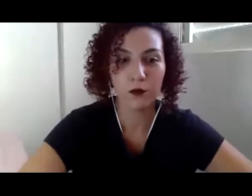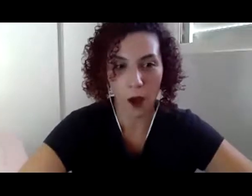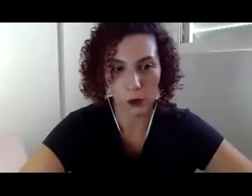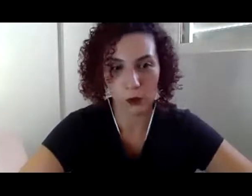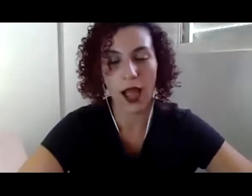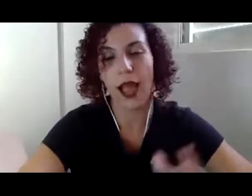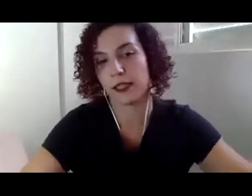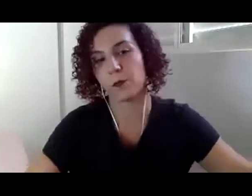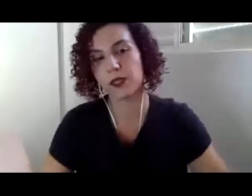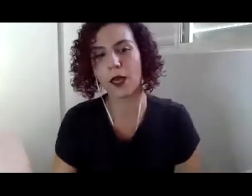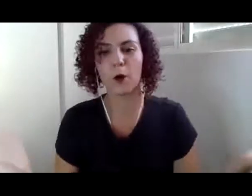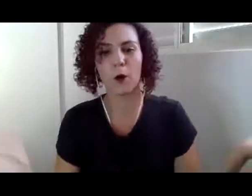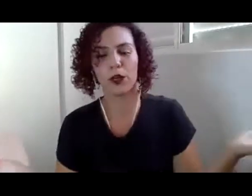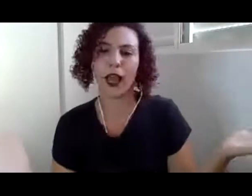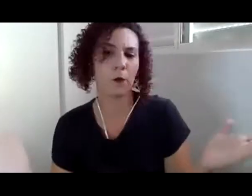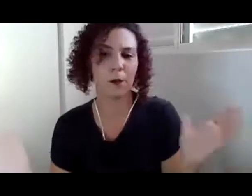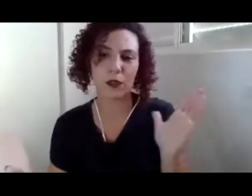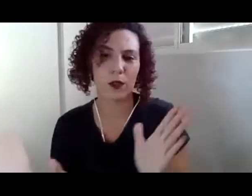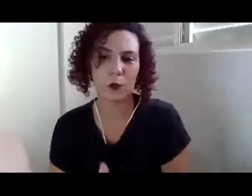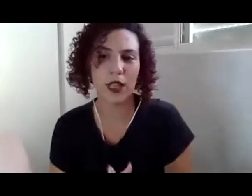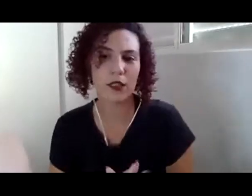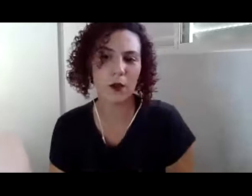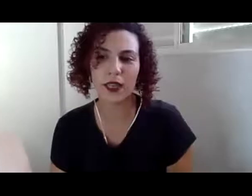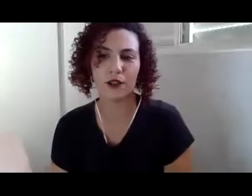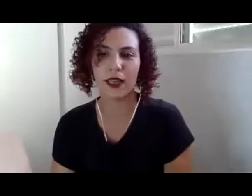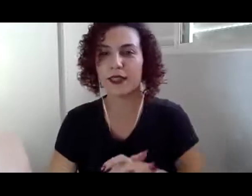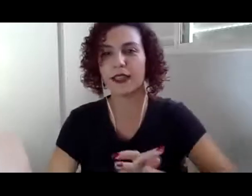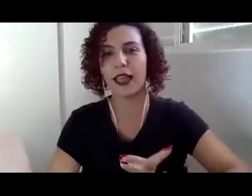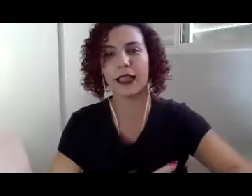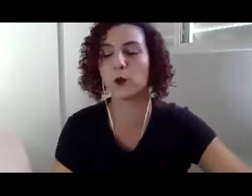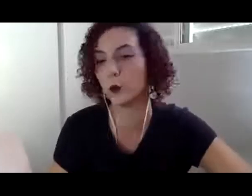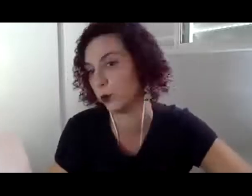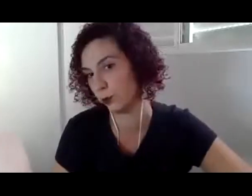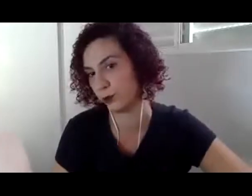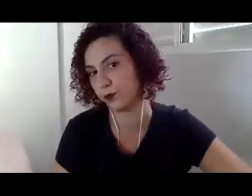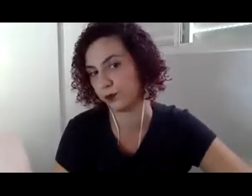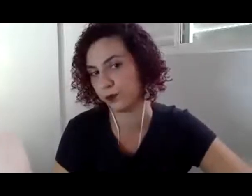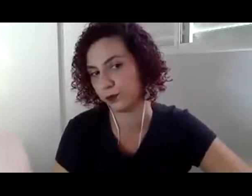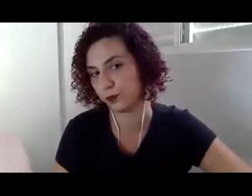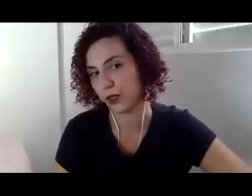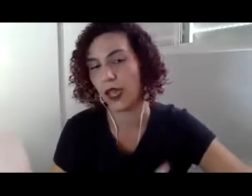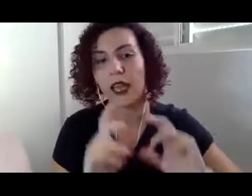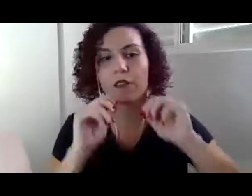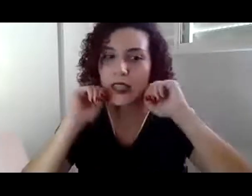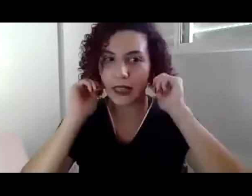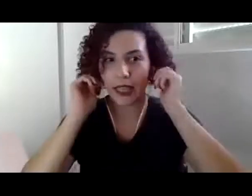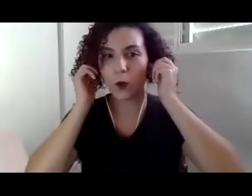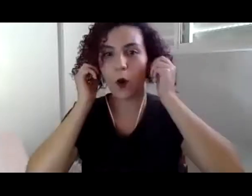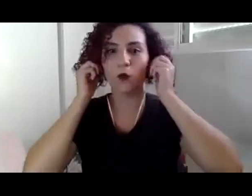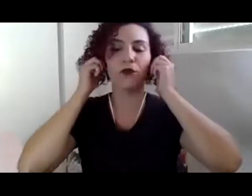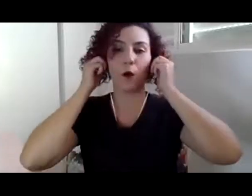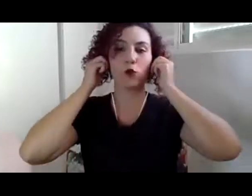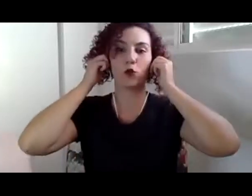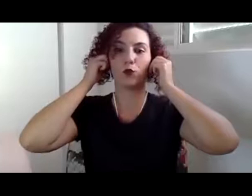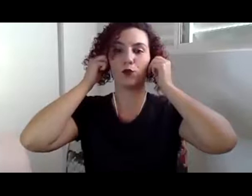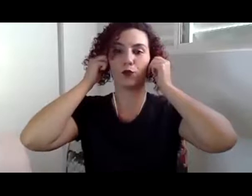Verdadeiro ou falso? Se eu precisar me comunicar com uma pessoa surda, é só escrever que eles entendem tudo. É verdadeiro